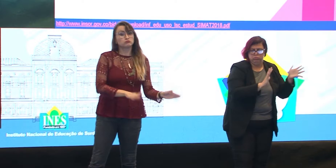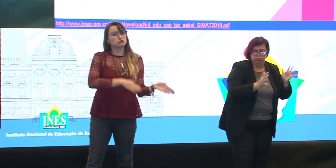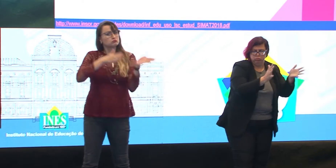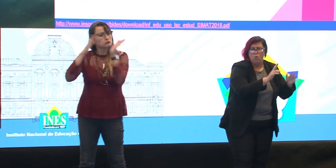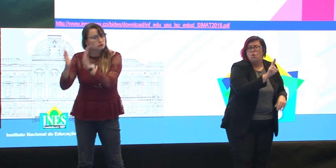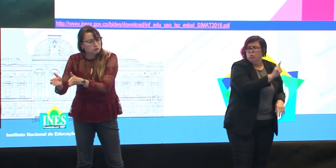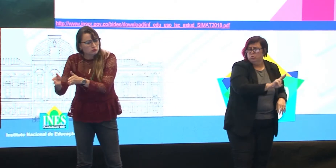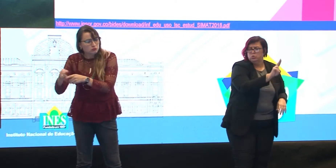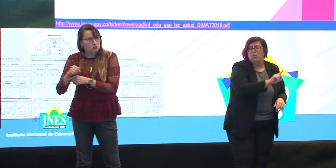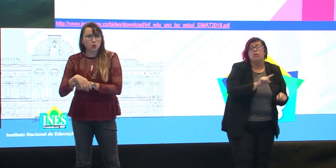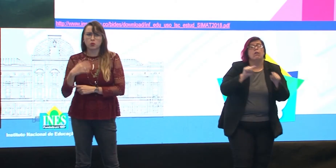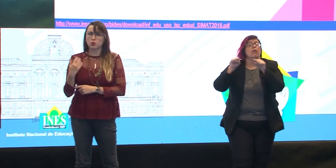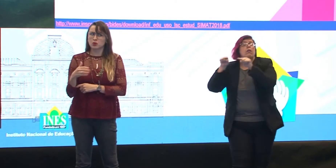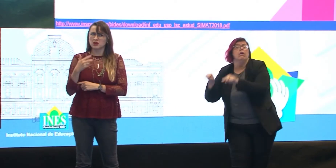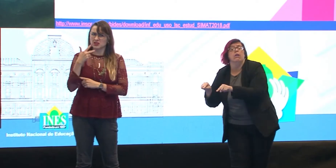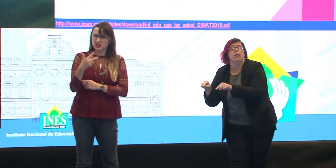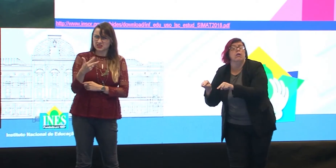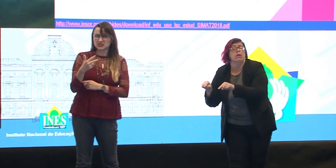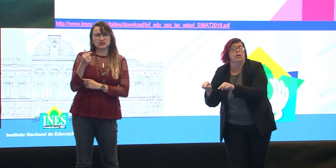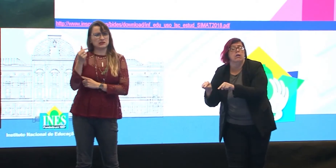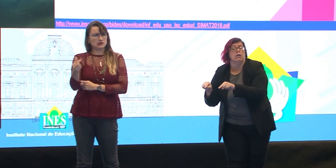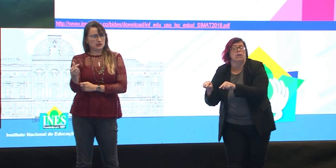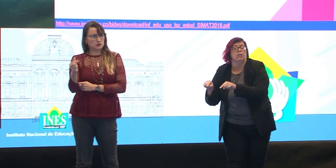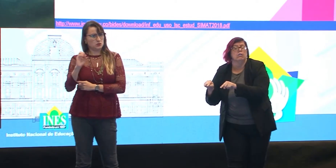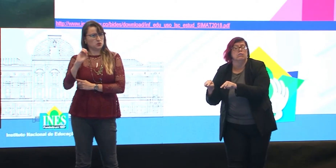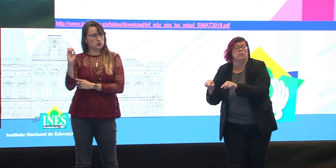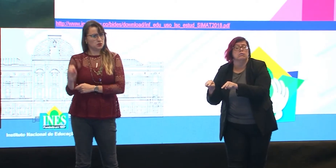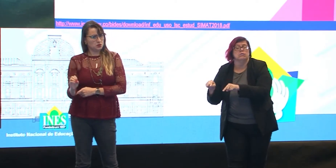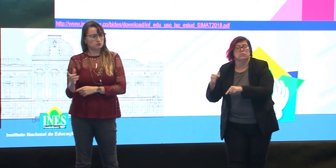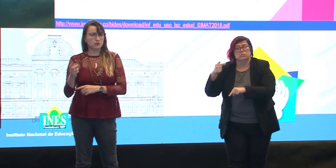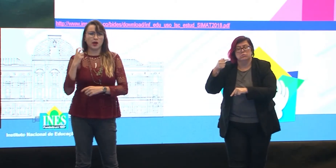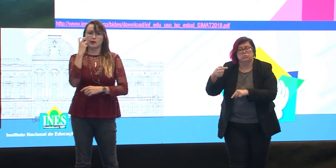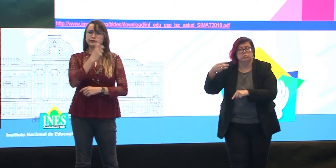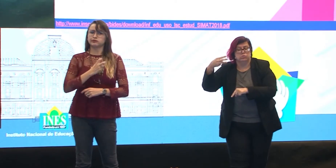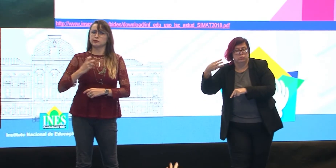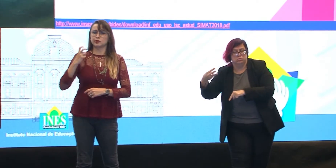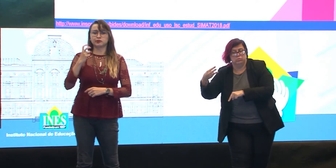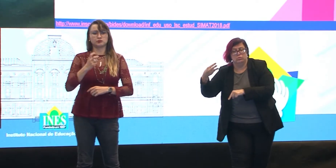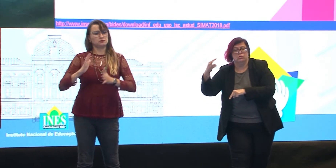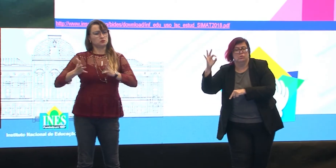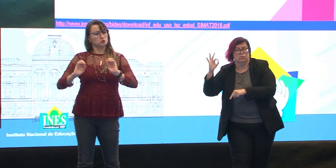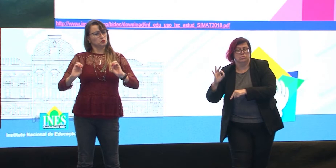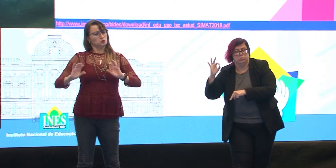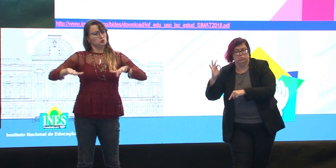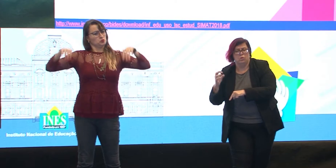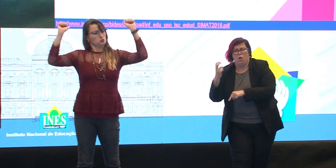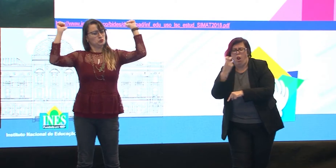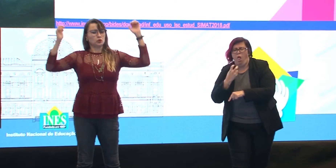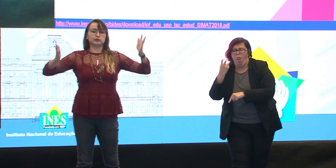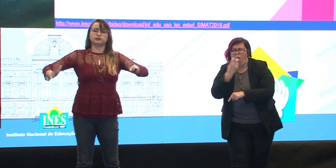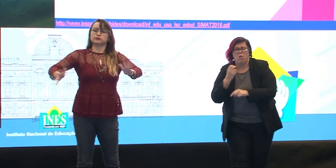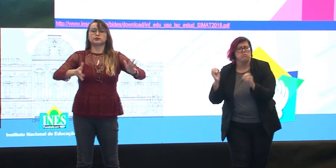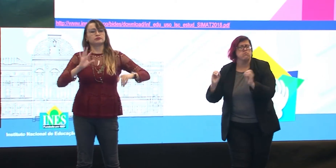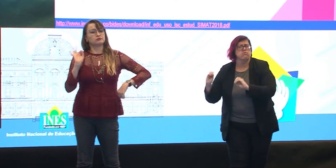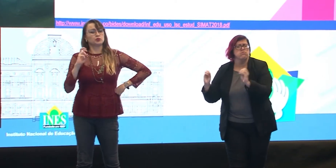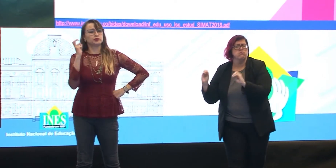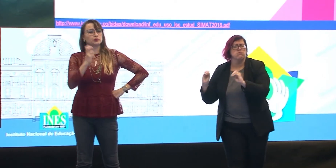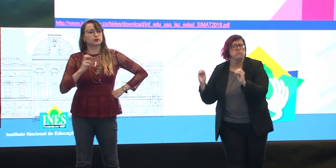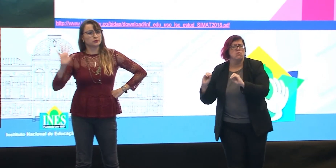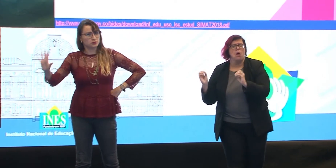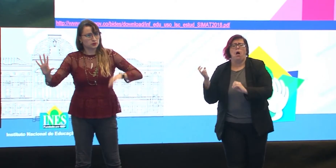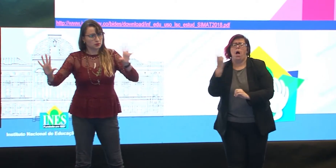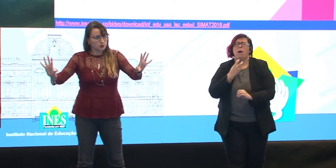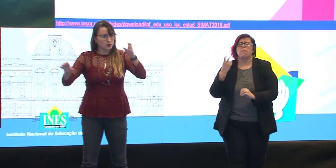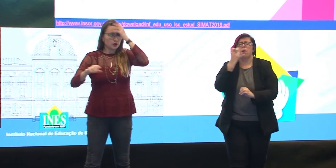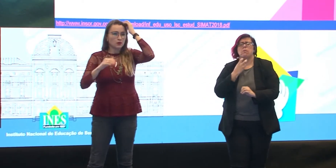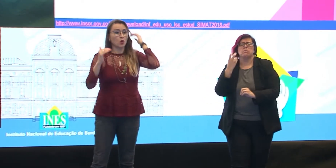desses surdos colombianos utilizam a língua de sinais colombiana e 37% deles são pessoas que não